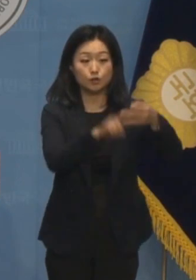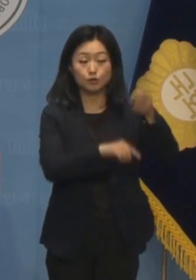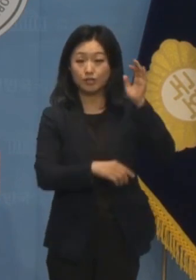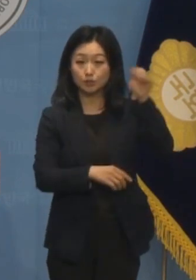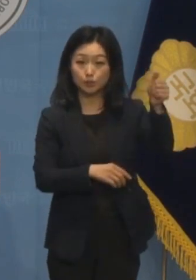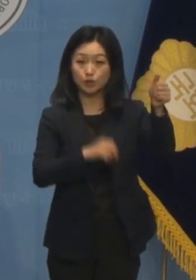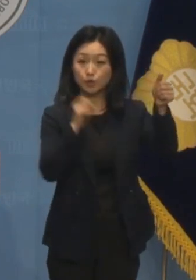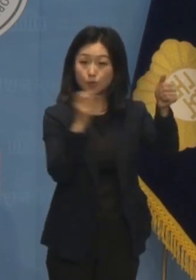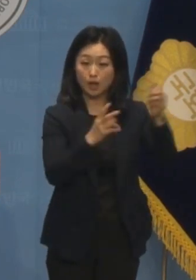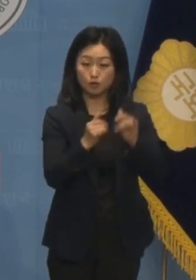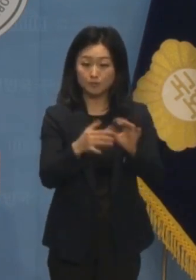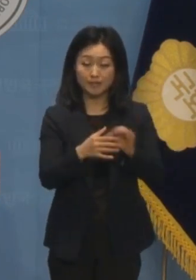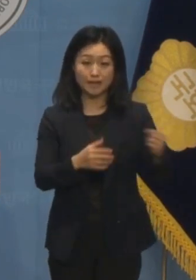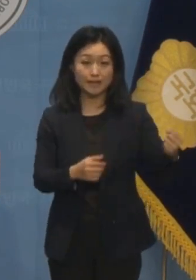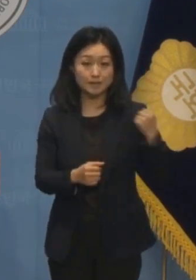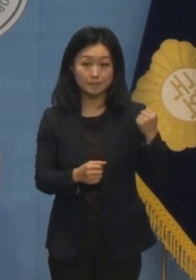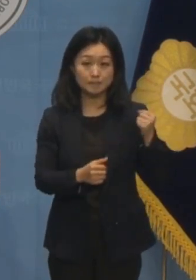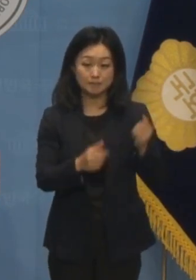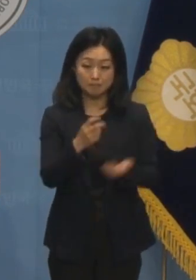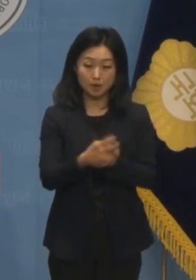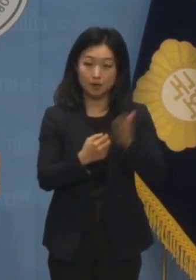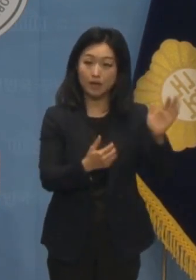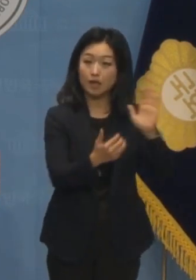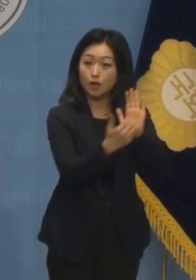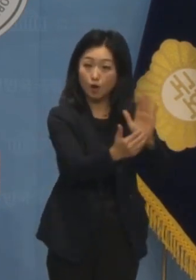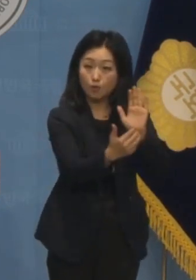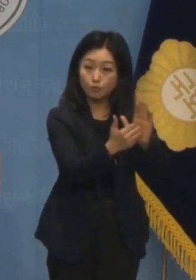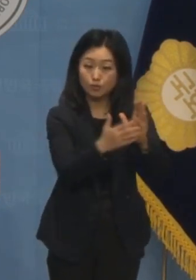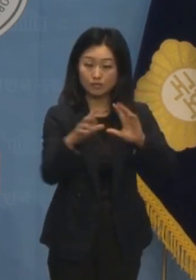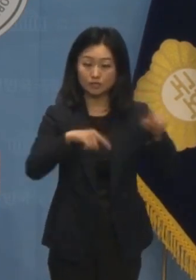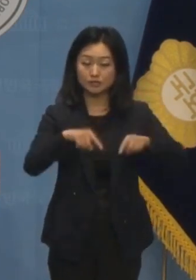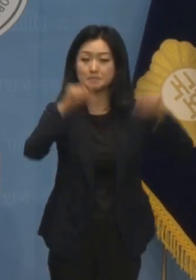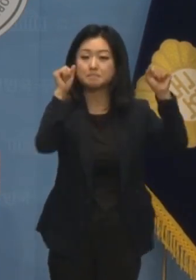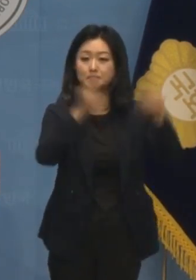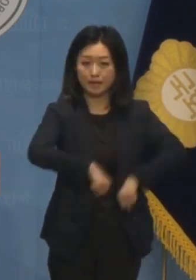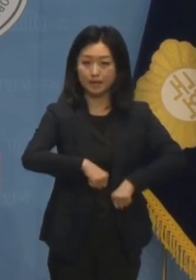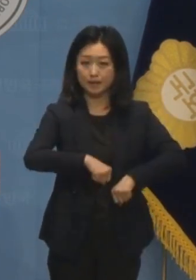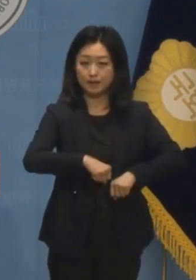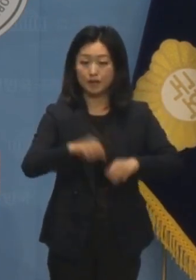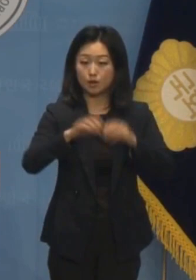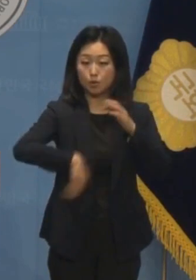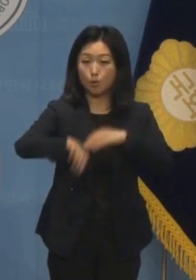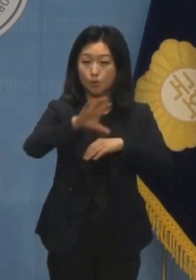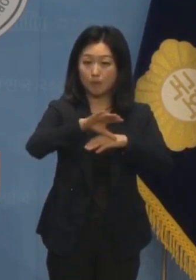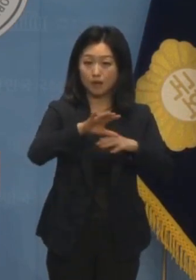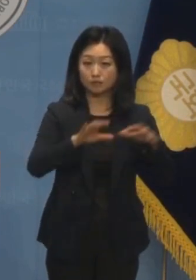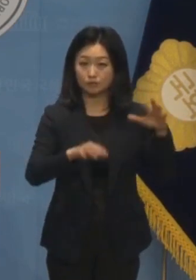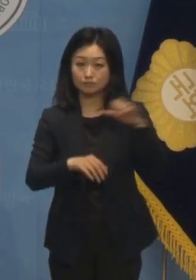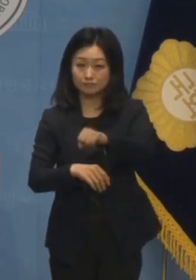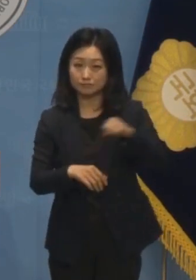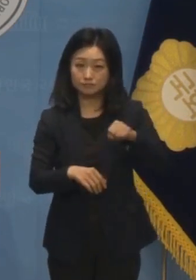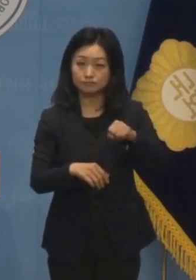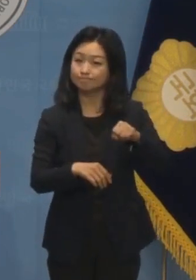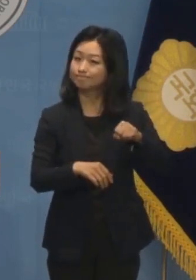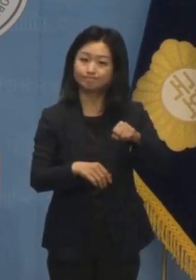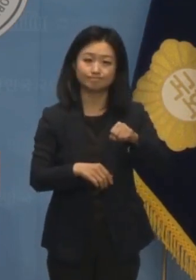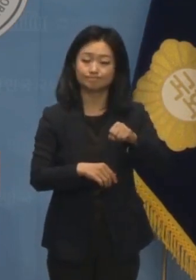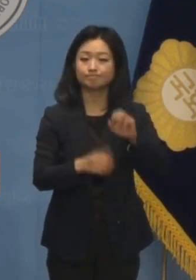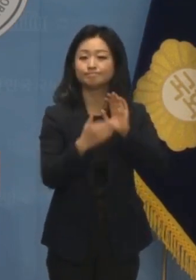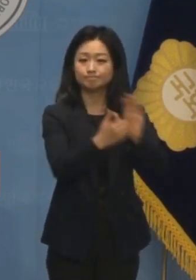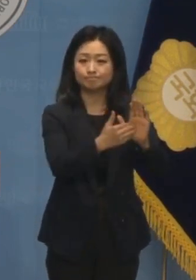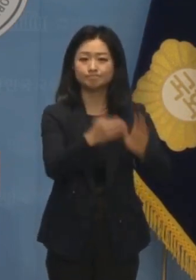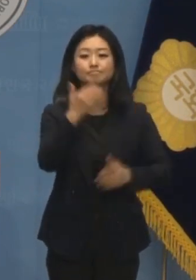대통령과 국민의 힘이 거부권 난발로 정치를 파탄내고 공영방송을 유린하는 것을 기필코